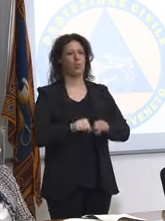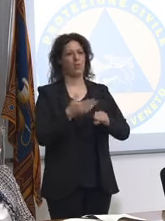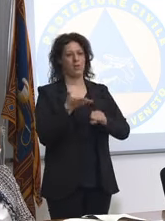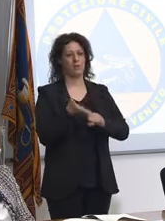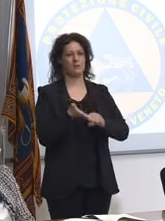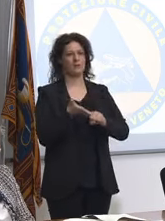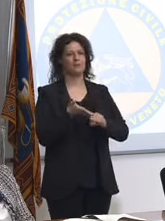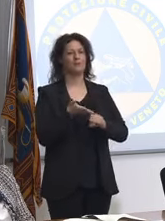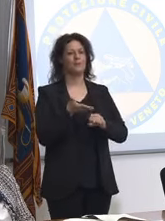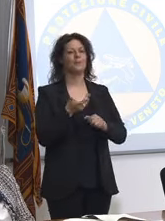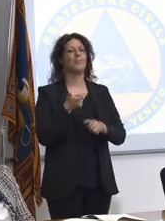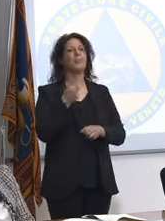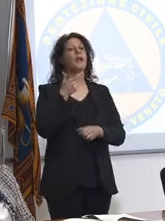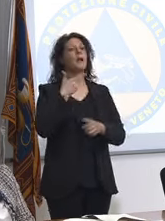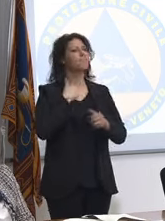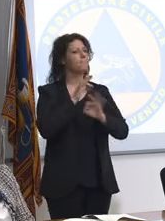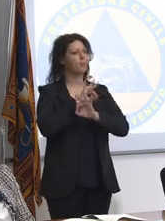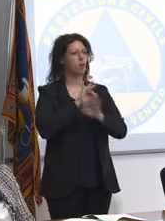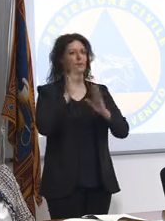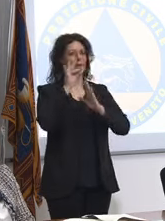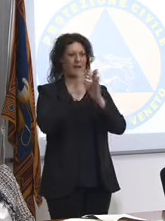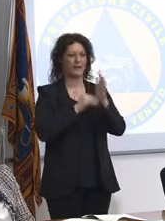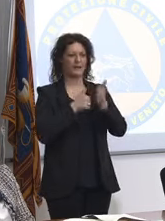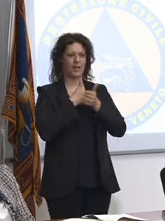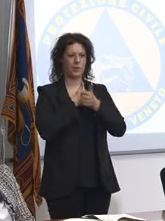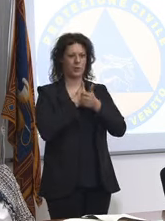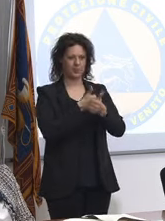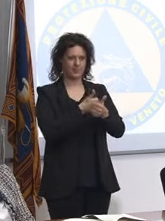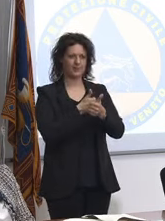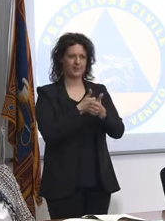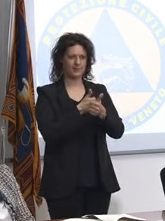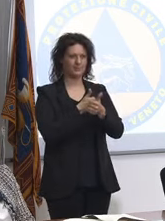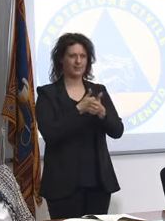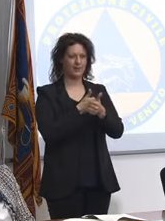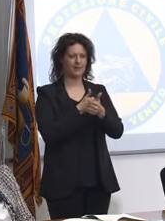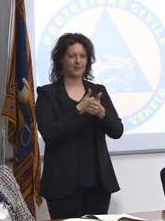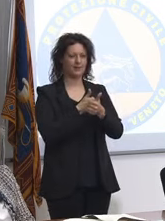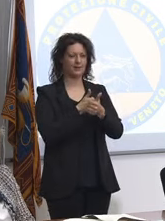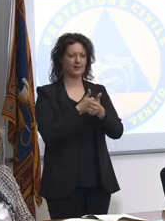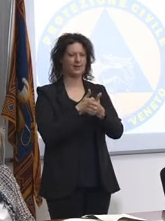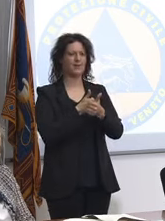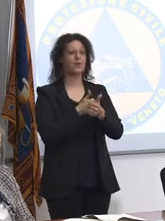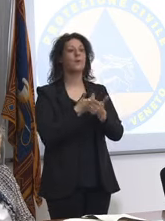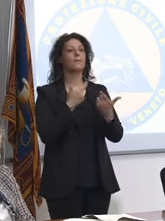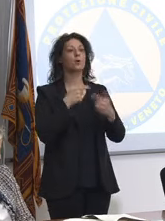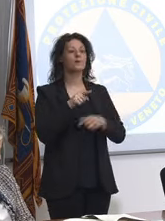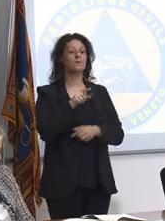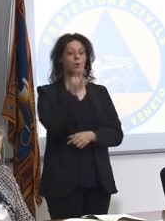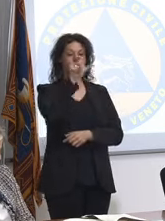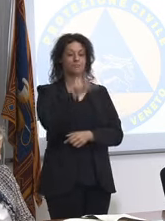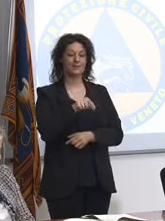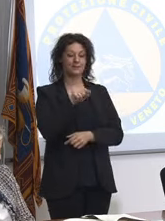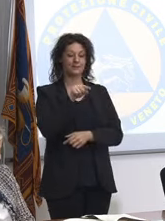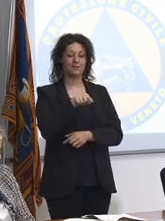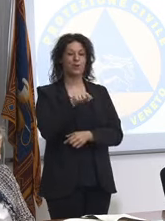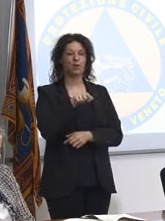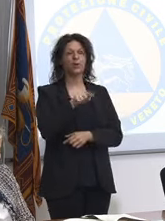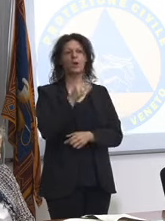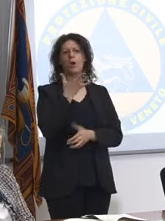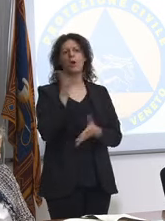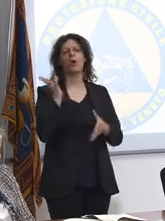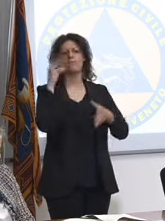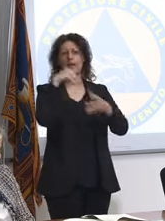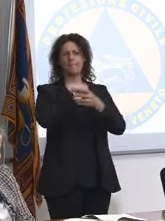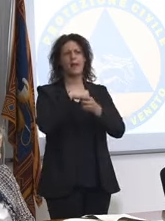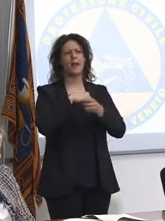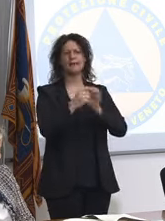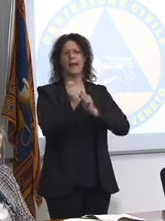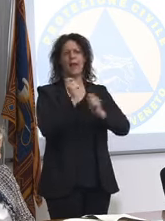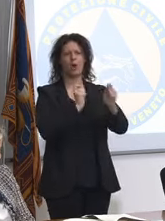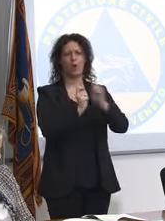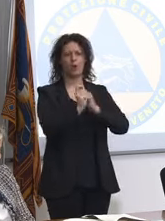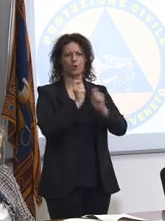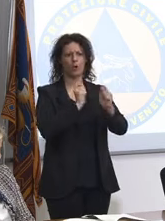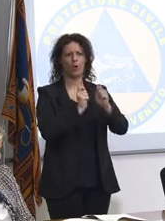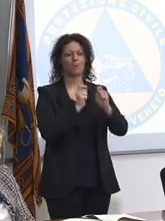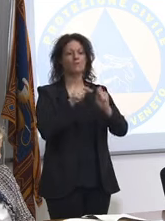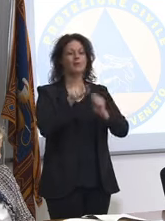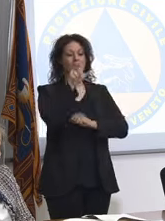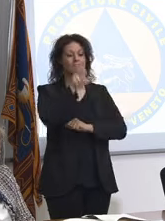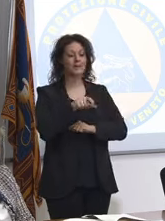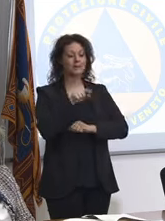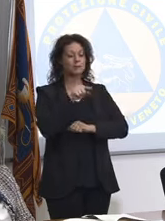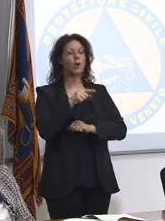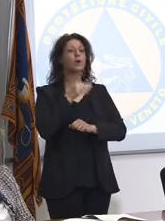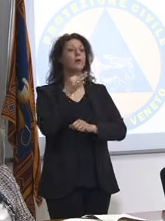le linee guida ci sono e sono relative al fatto che questi operatori economici entrano in contatto con i medici e entrano